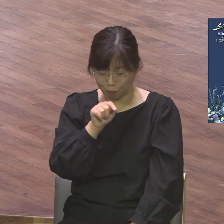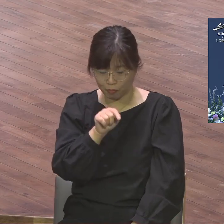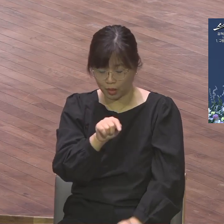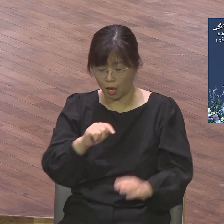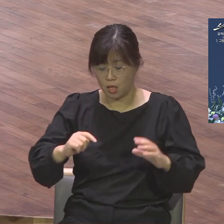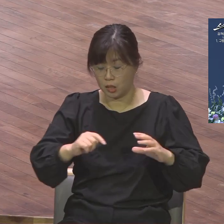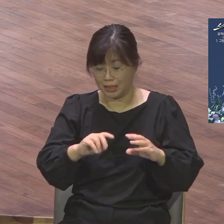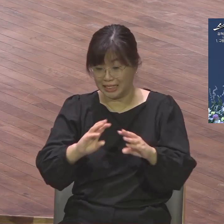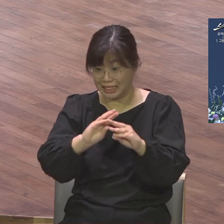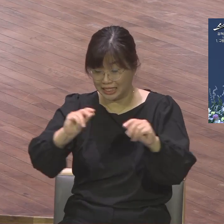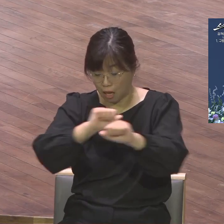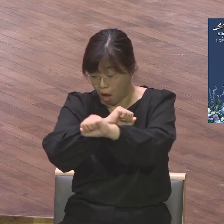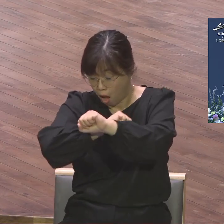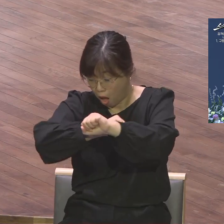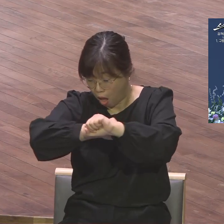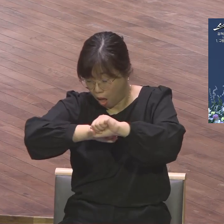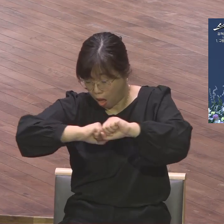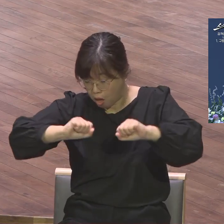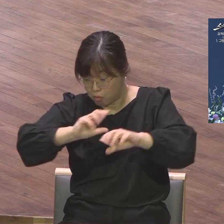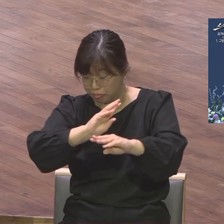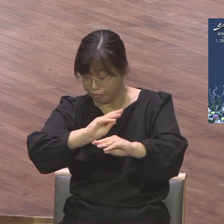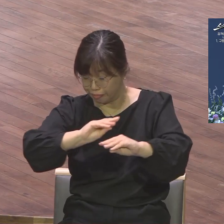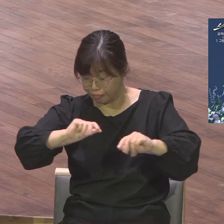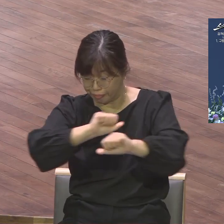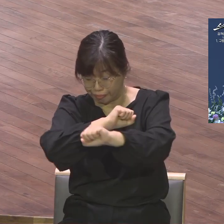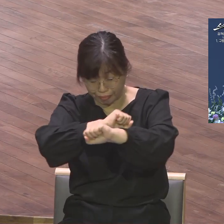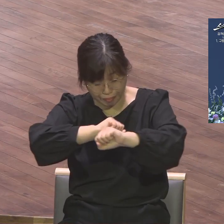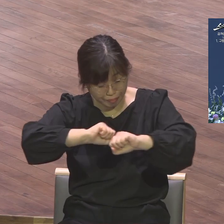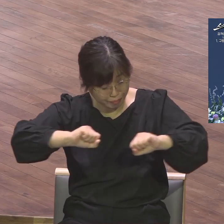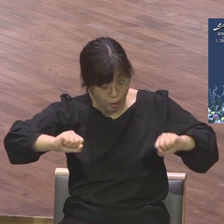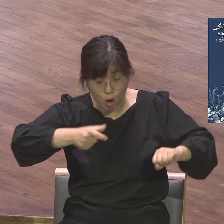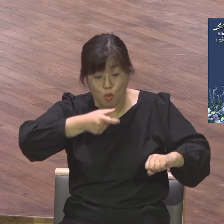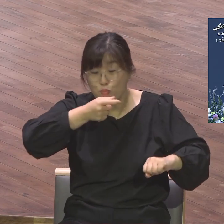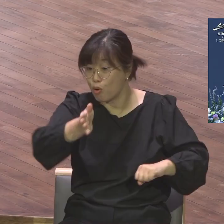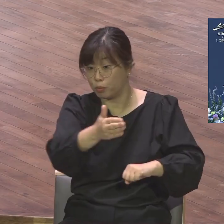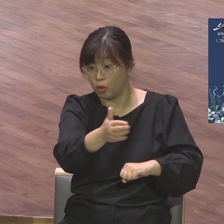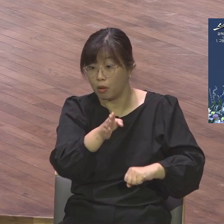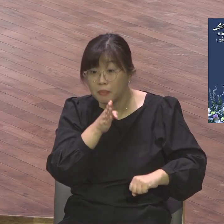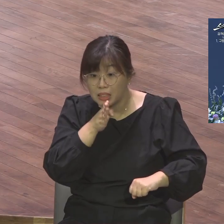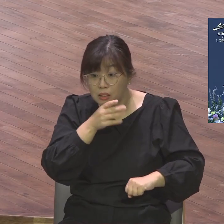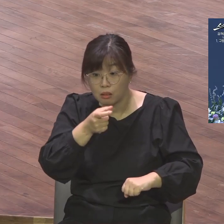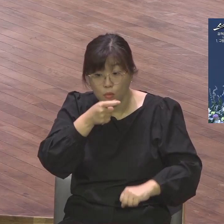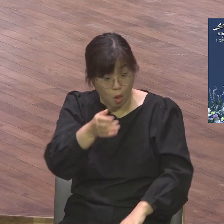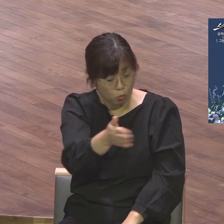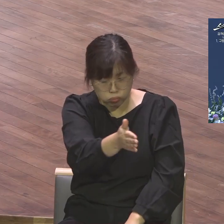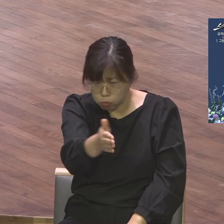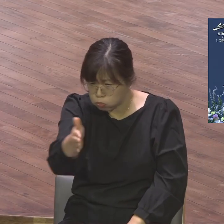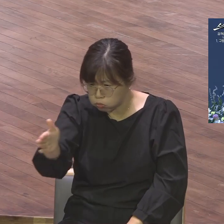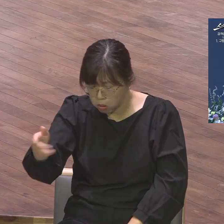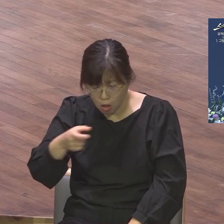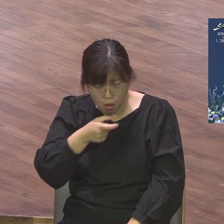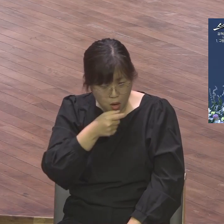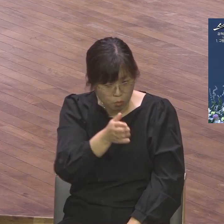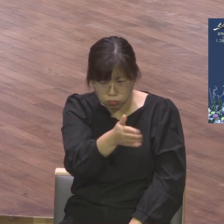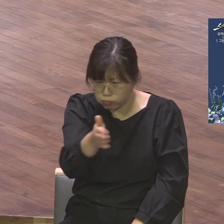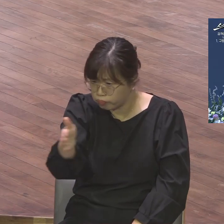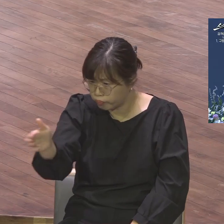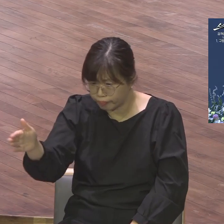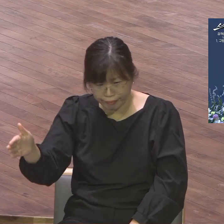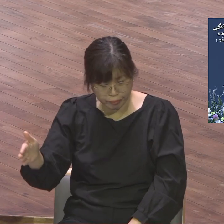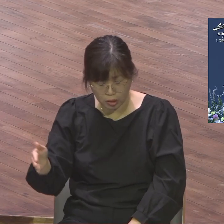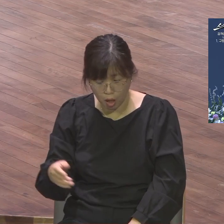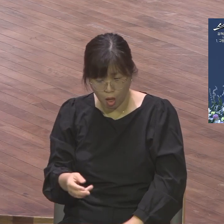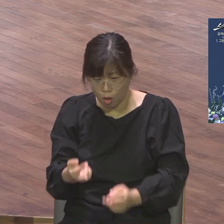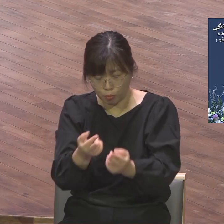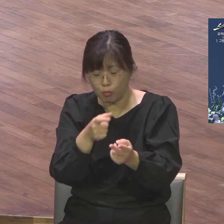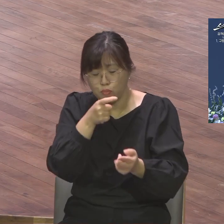물이 없어요. 그래서 굉장히 물이 없죠. 우리나라도 옛날에는 그랬어요. 우리 어릴 때에도 물이 없어요. 지금은 뭐